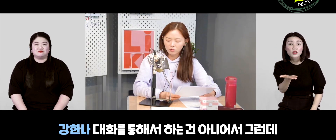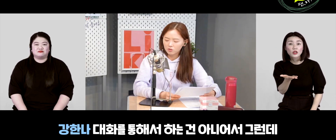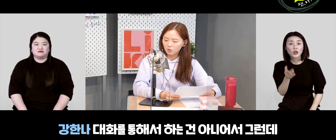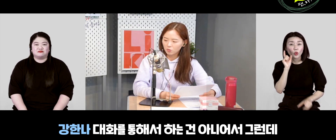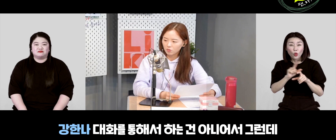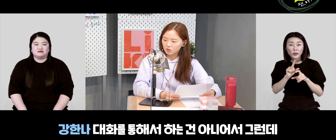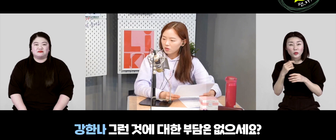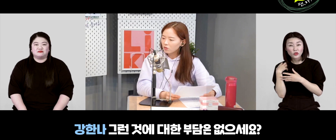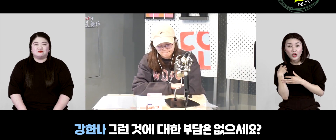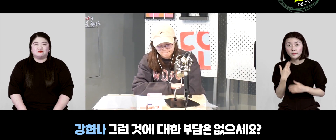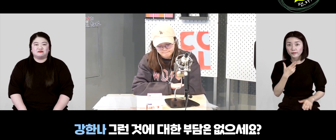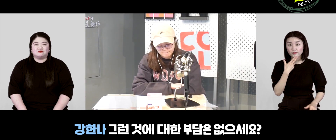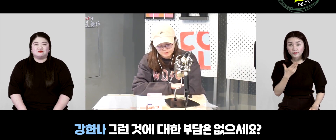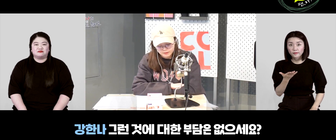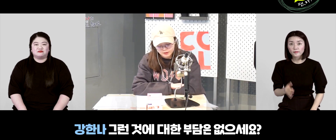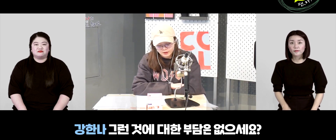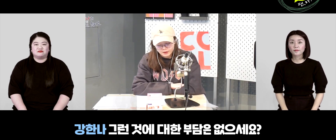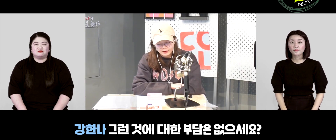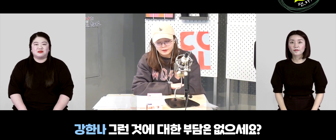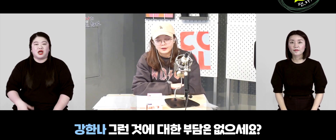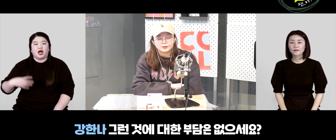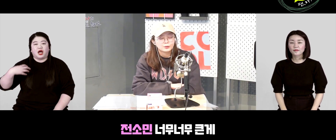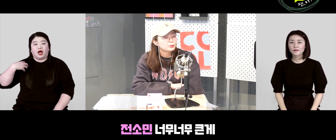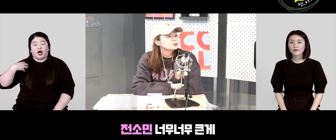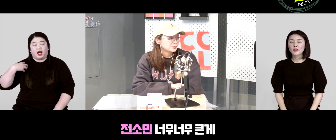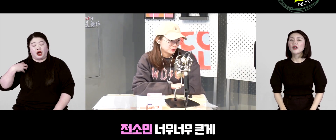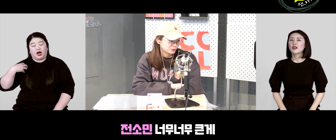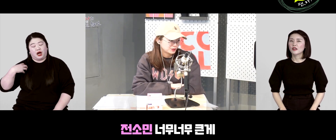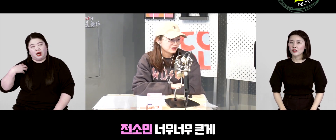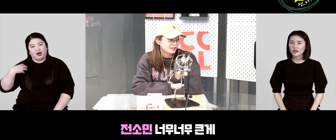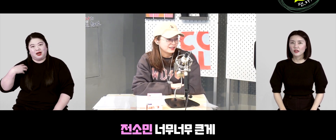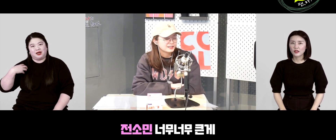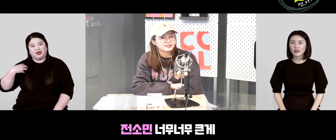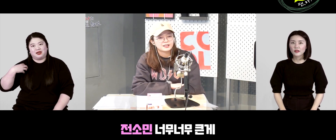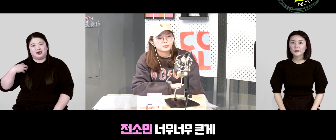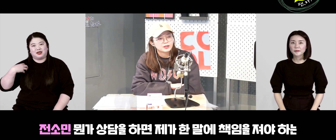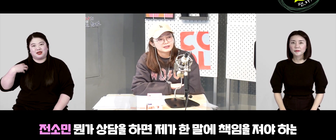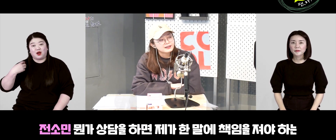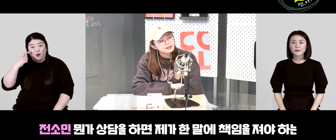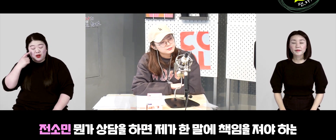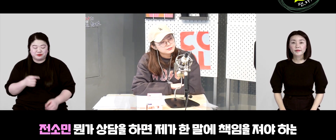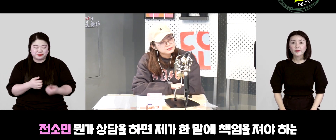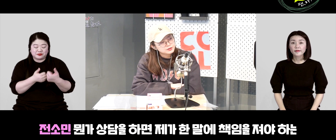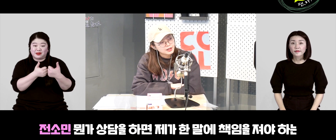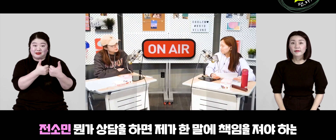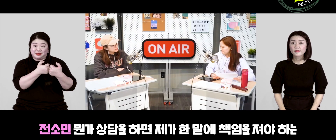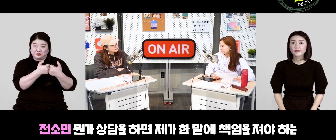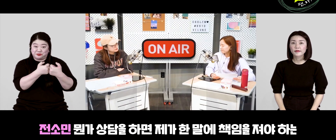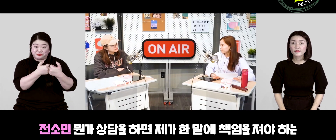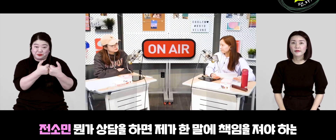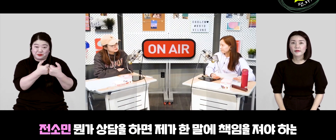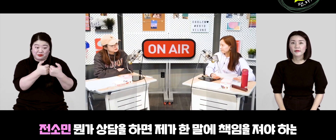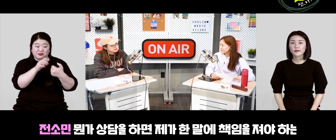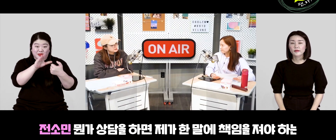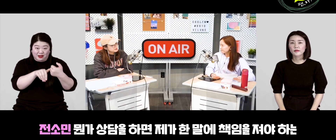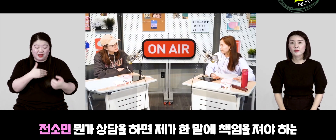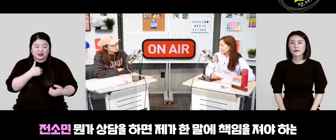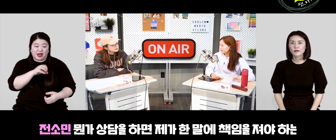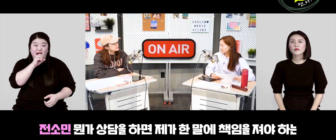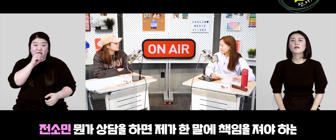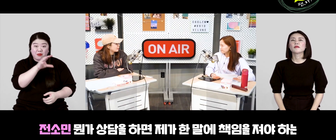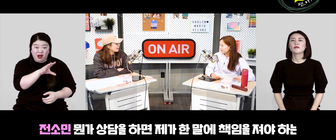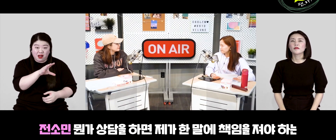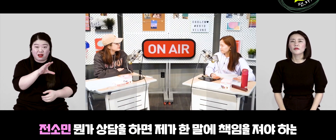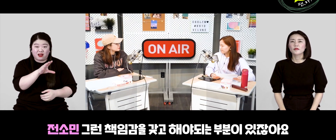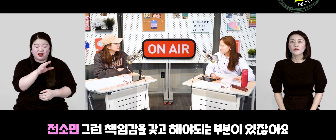좀 어떻게 어떤 그런 거에 대한 부담은 없으세요? 너무너무 큰 게 이게 뭔가 상담을 하면 제가 한 말을